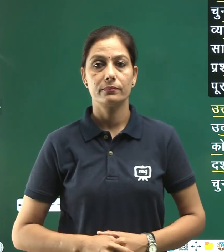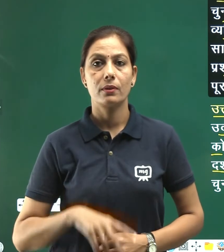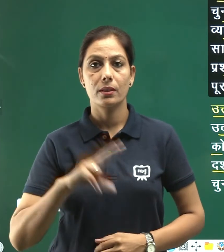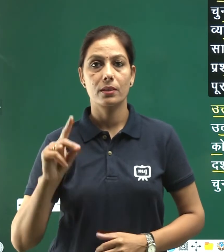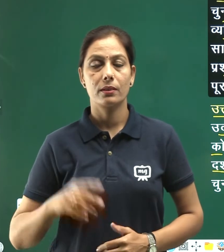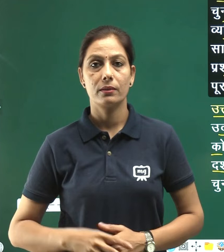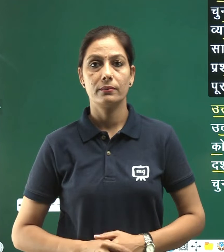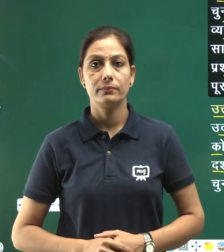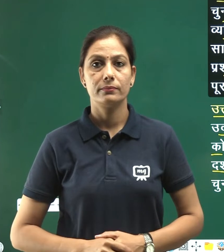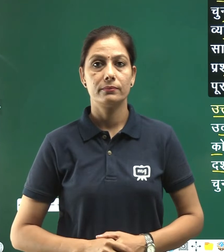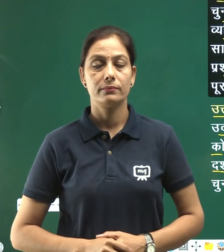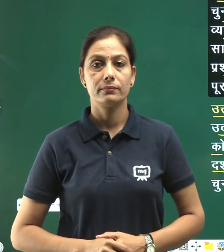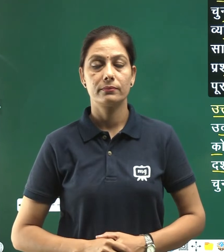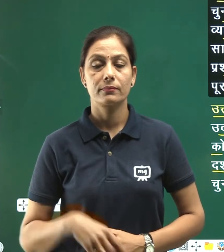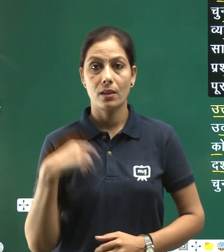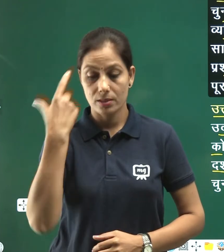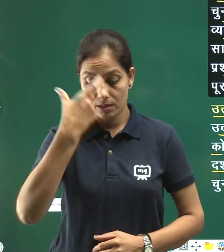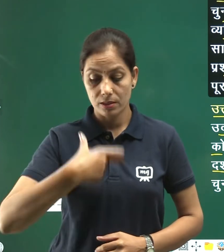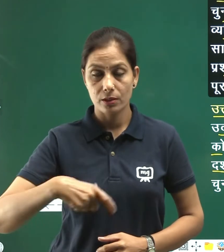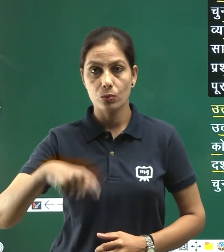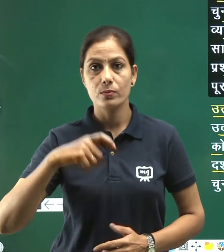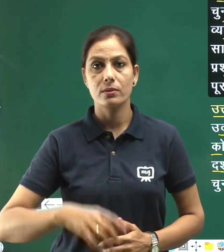तथा शारीरिक रूप से